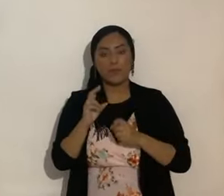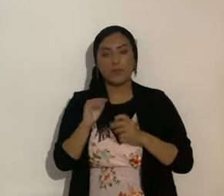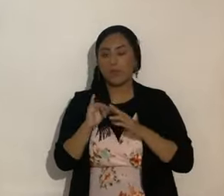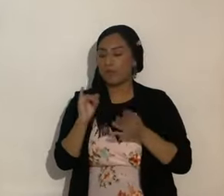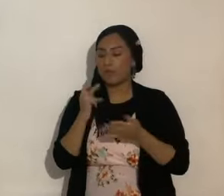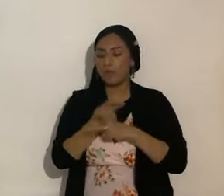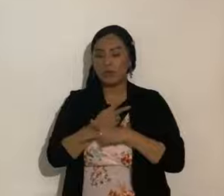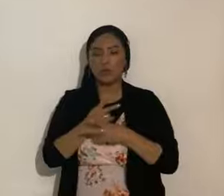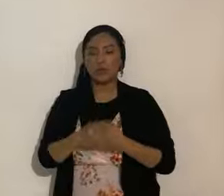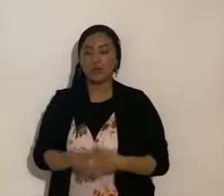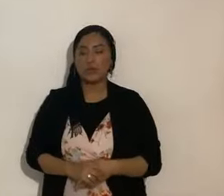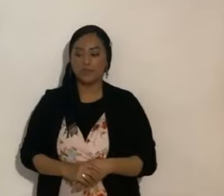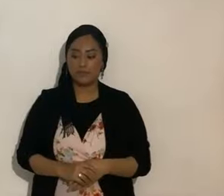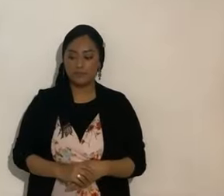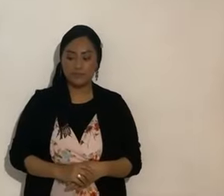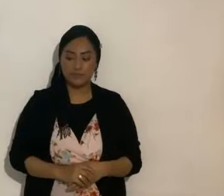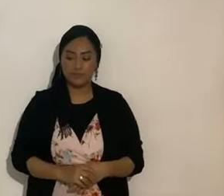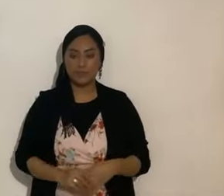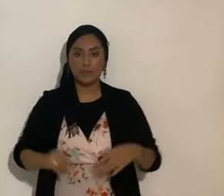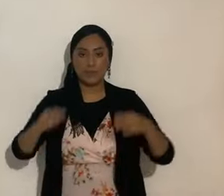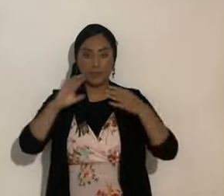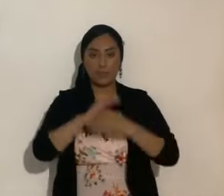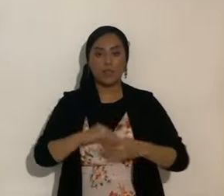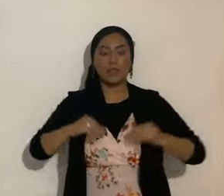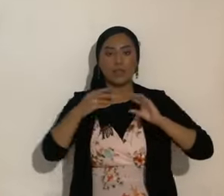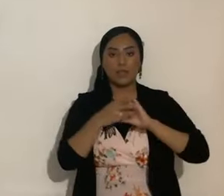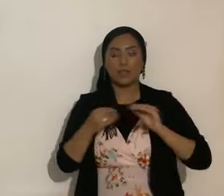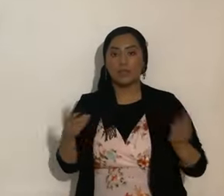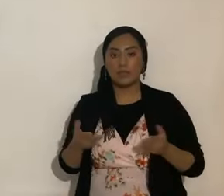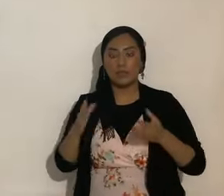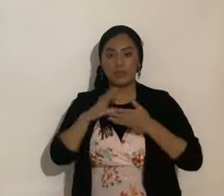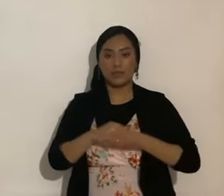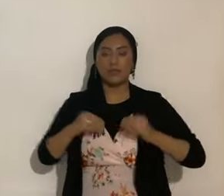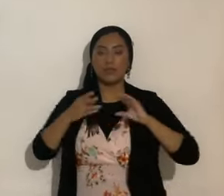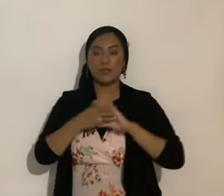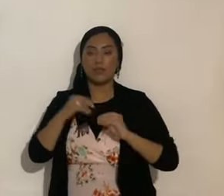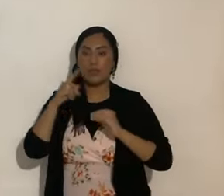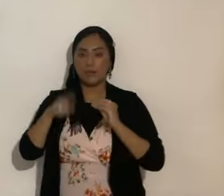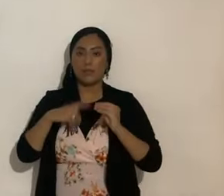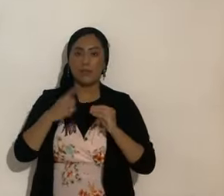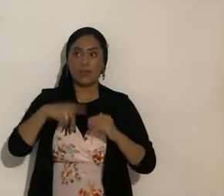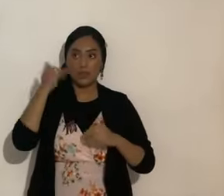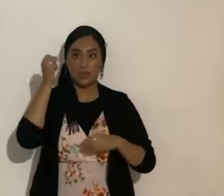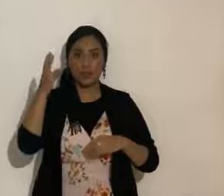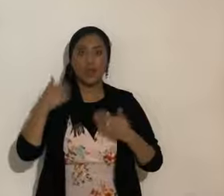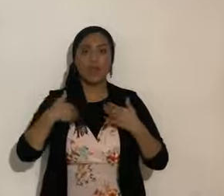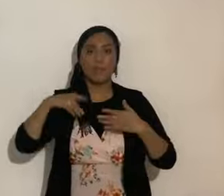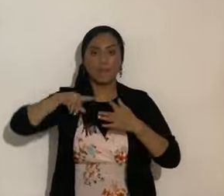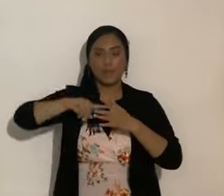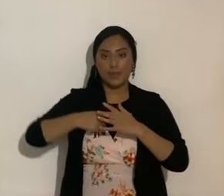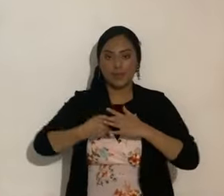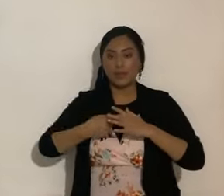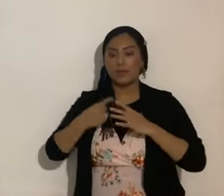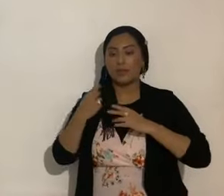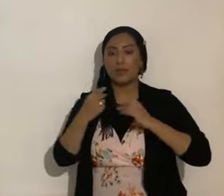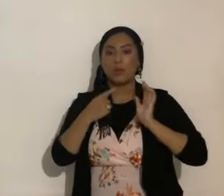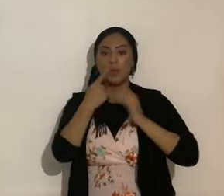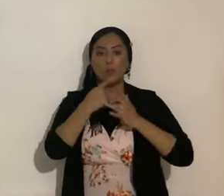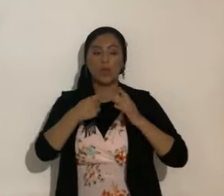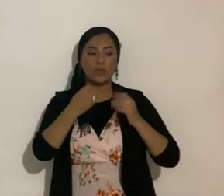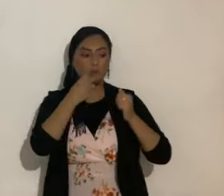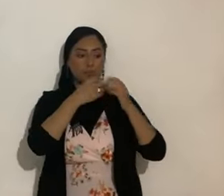que puede uno hacer. Entonces la parábola, esta parábola de Yahshua Mashiach, tiene su origen en la actitud que manifestaban